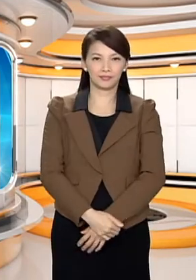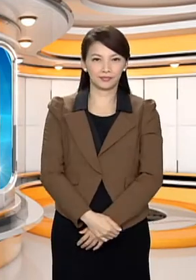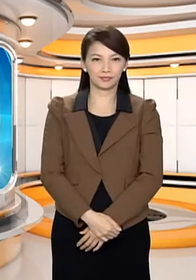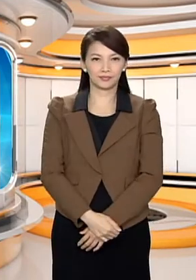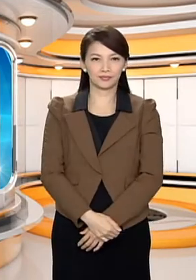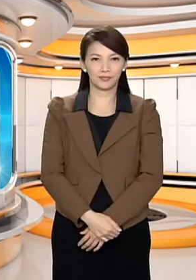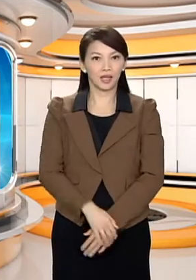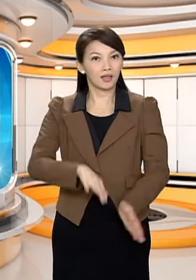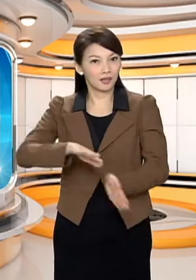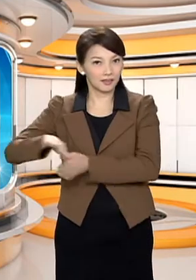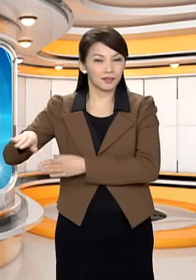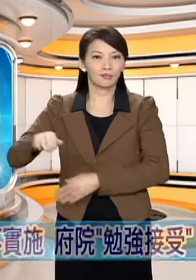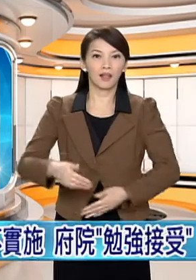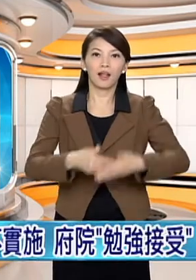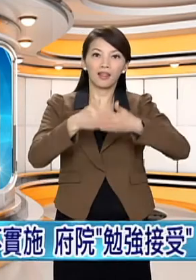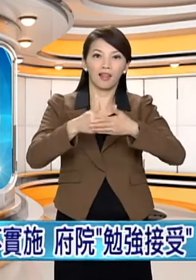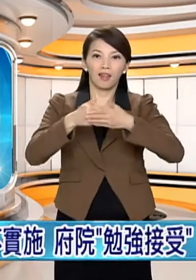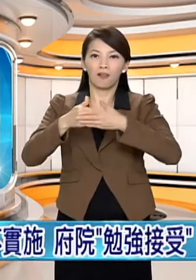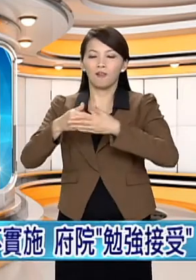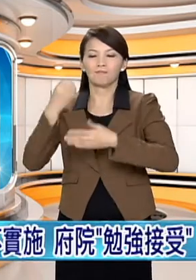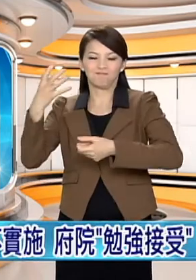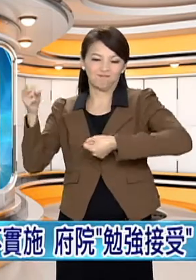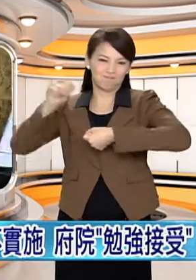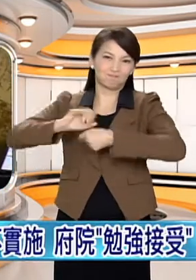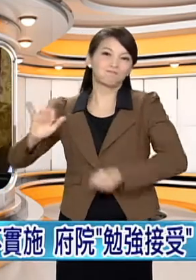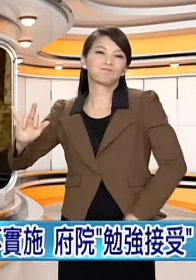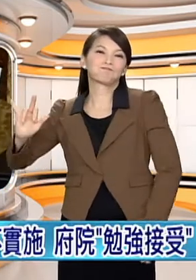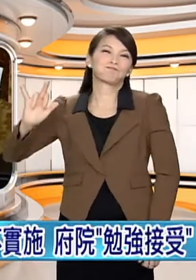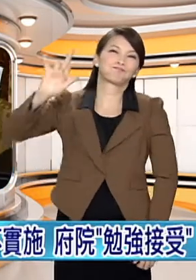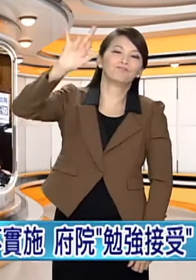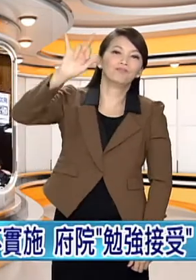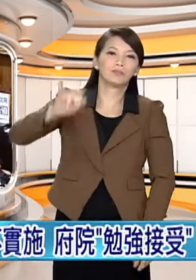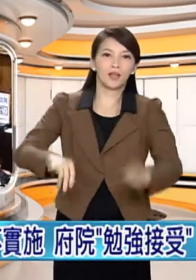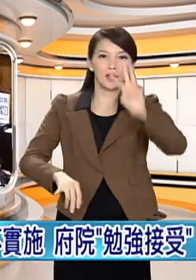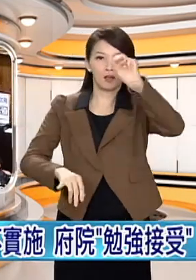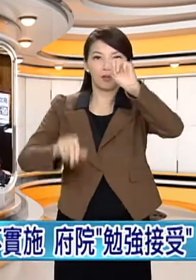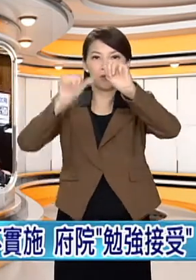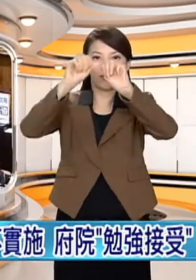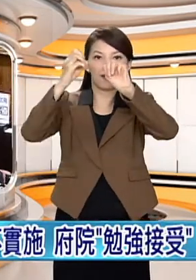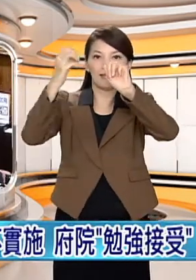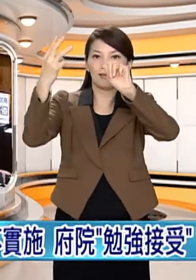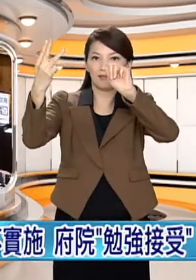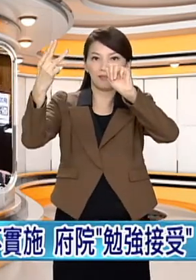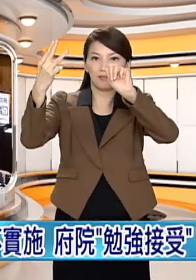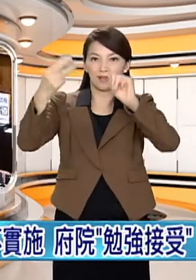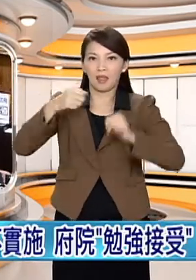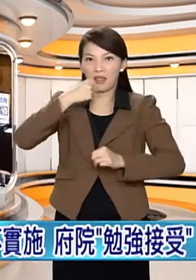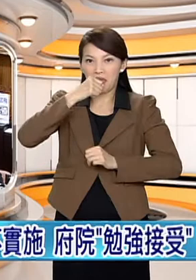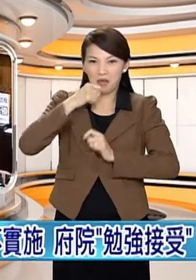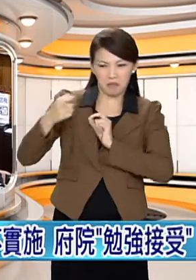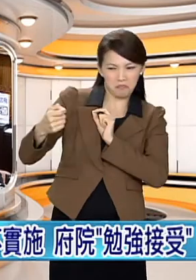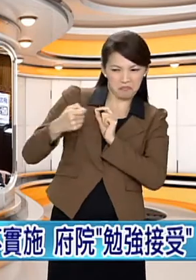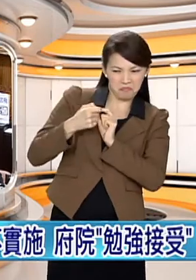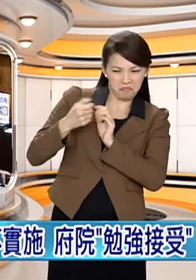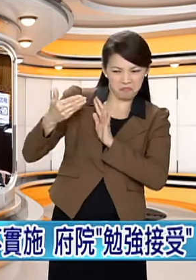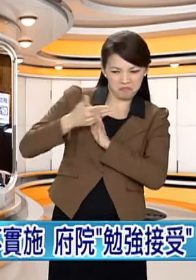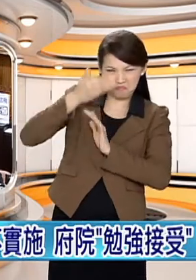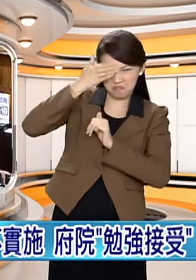应。另外，由于2号晚间两岸已经就 M503 新航路的争议